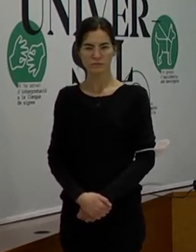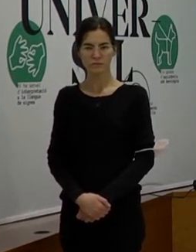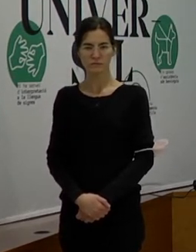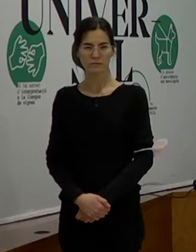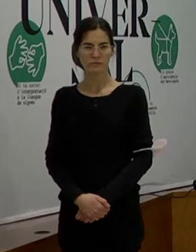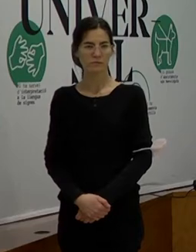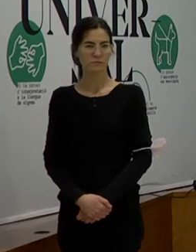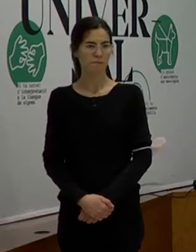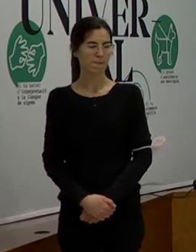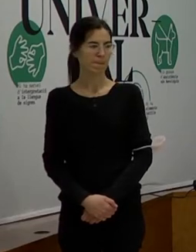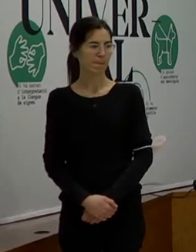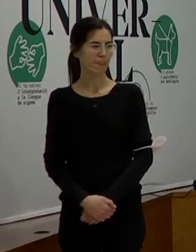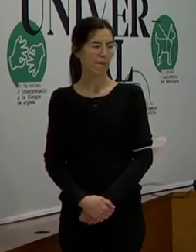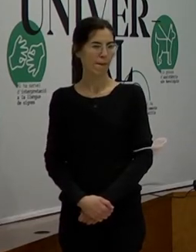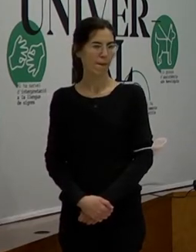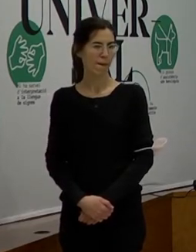A veure,